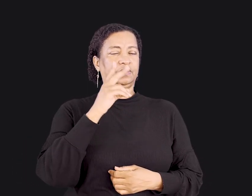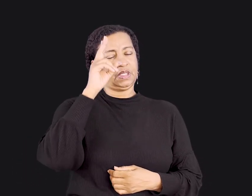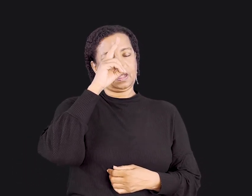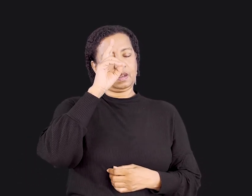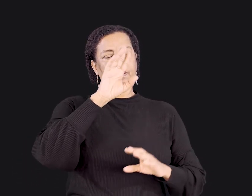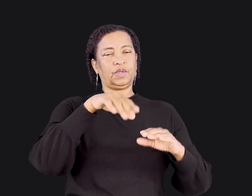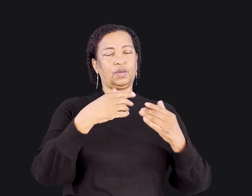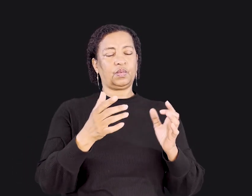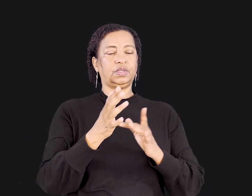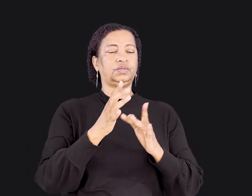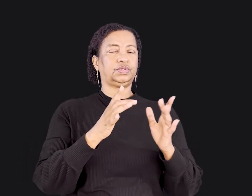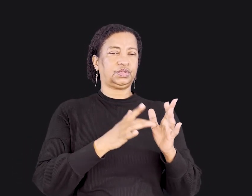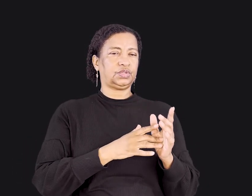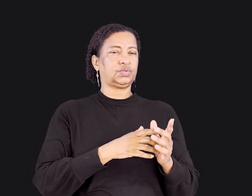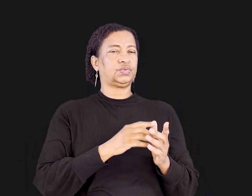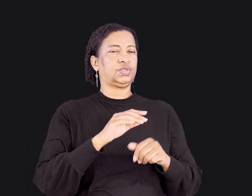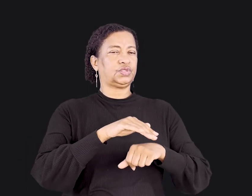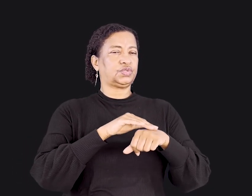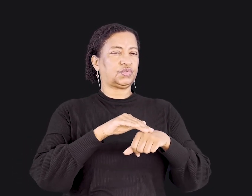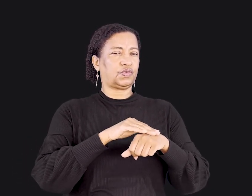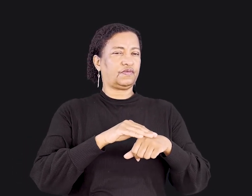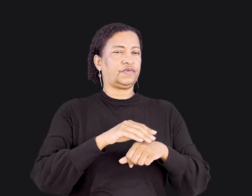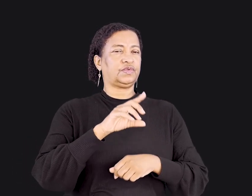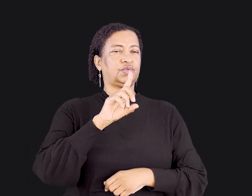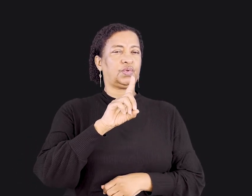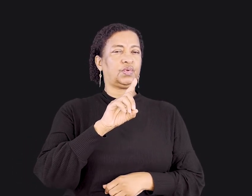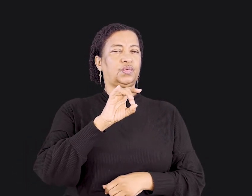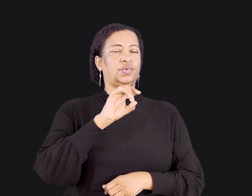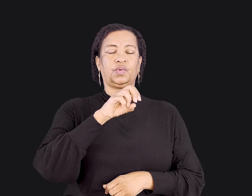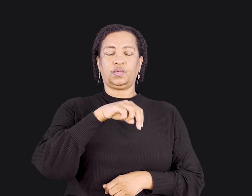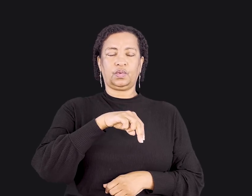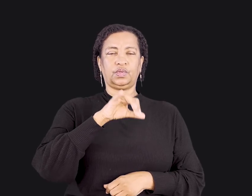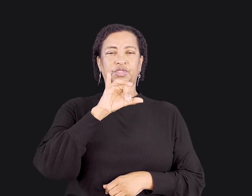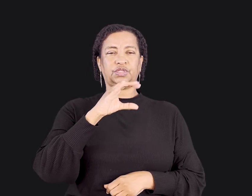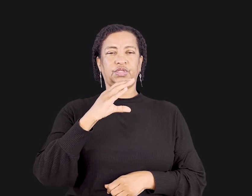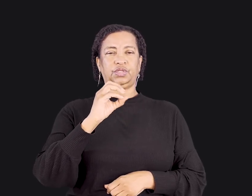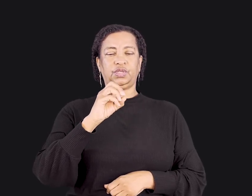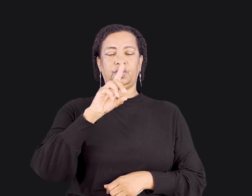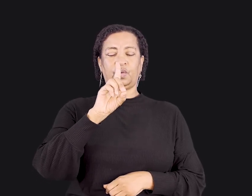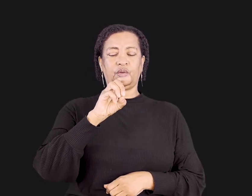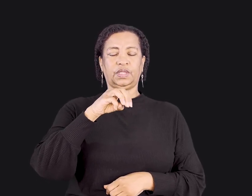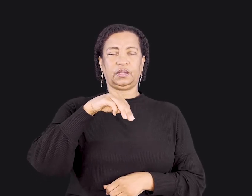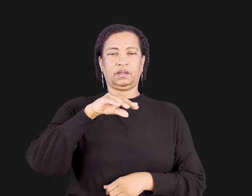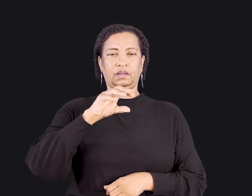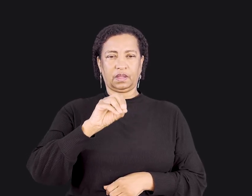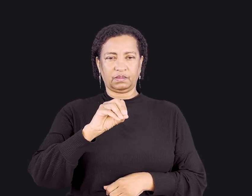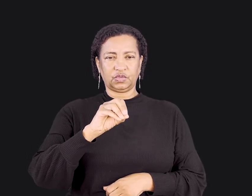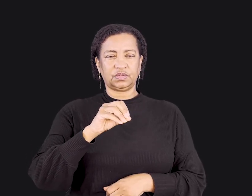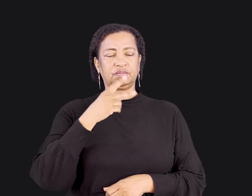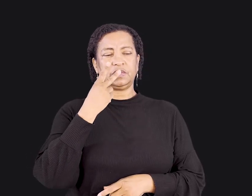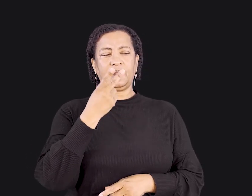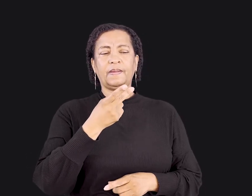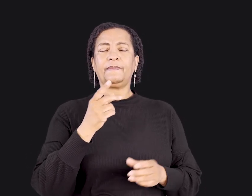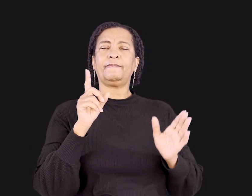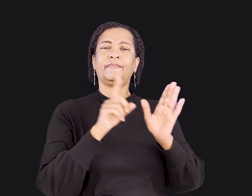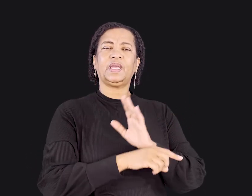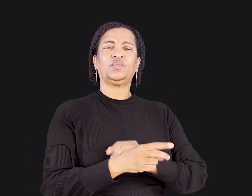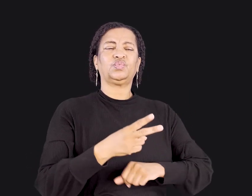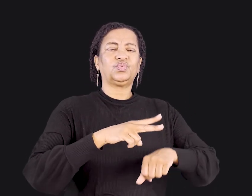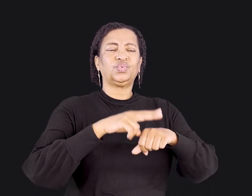conversou com o rabino Nicodemos? Jesus lhe falou sobre o novo nascimento e 2 vezes Nicodemos perguntou a Jesus, como pode ser isso?